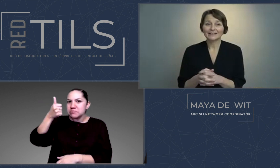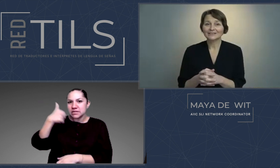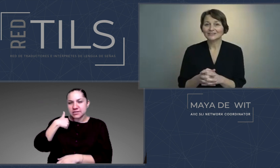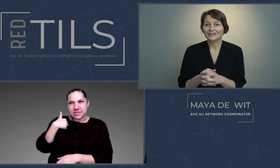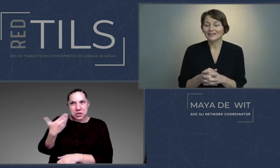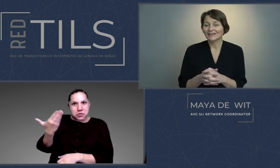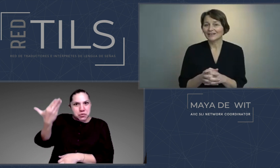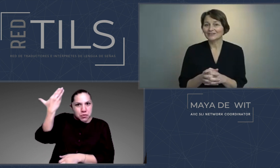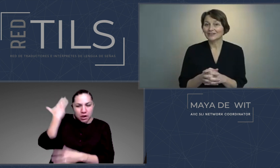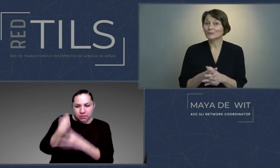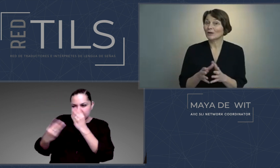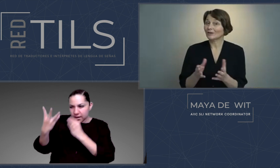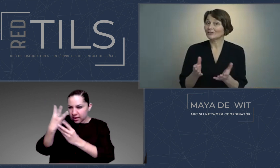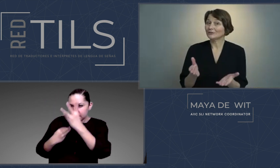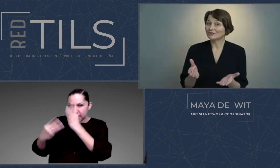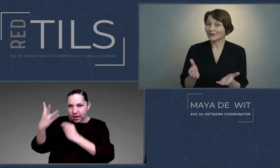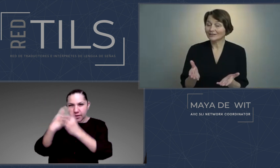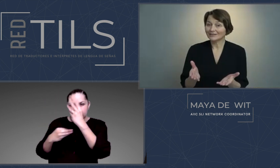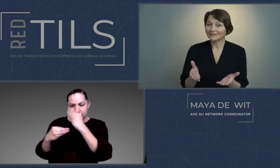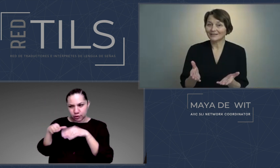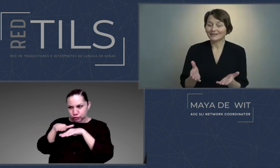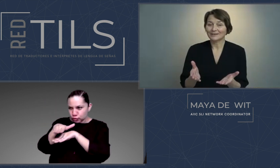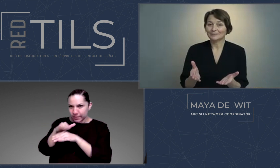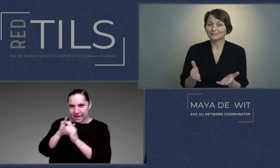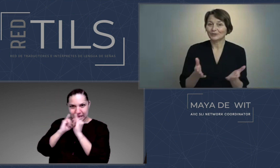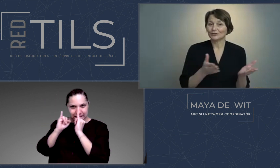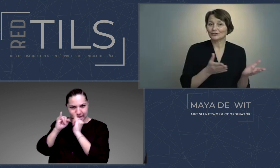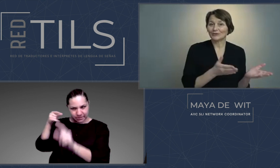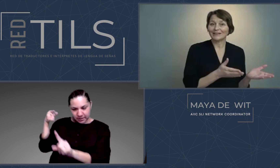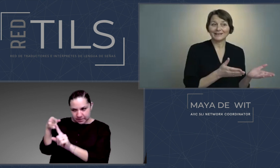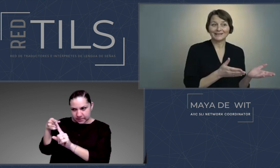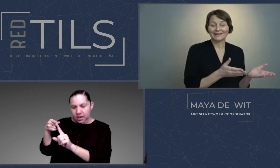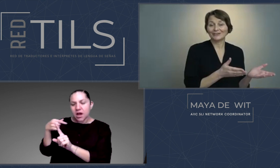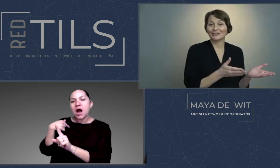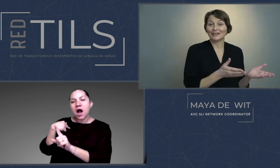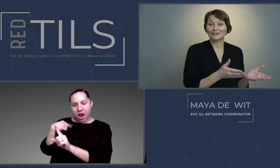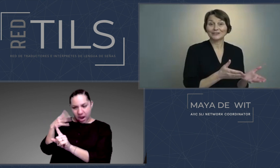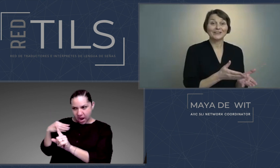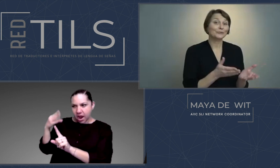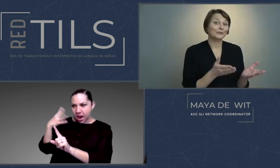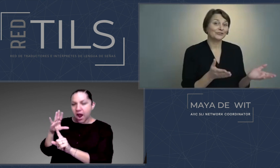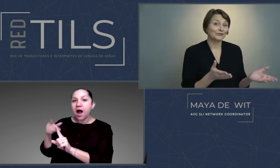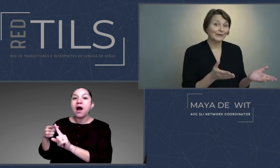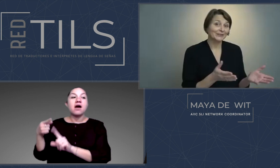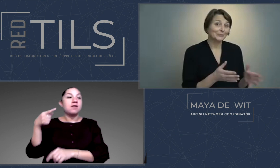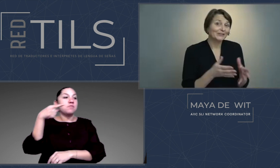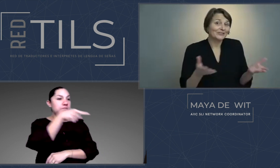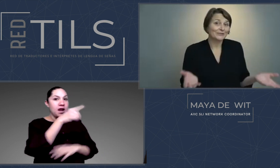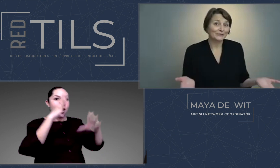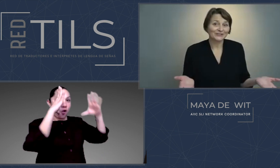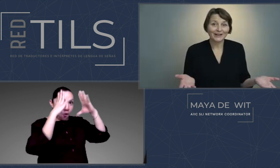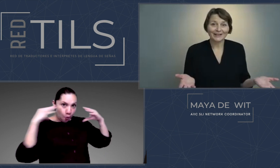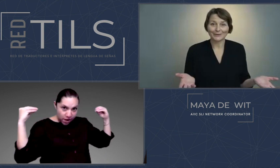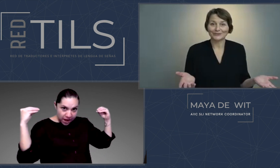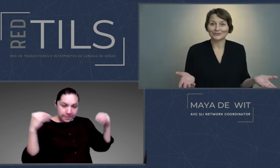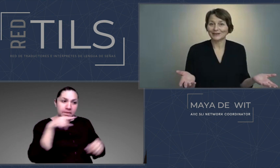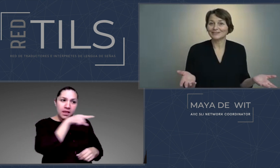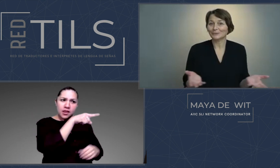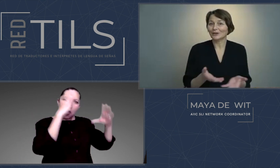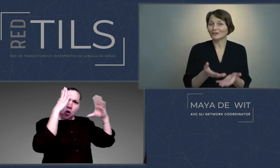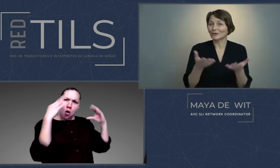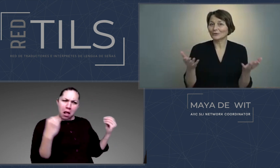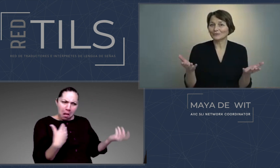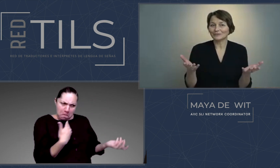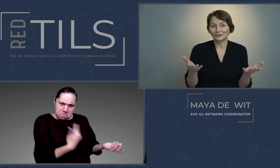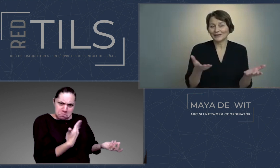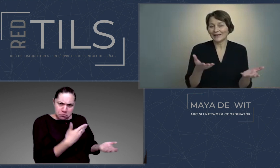y después me regresé a Holanda y en Holanda me dicen, bueno, pues te capacitaste en Estados Unidos, que bueno, pero ¿sabes